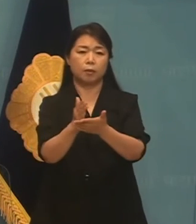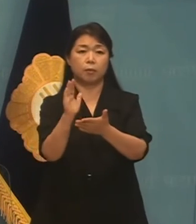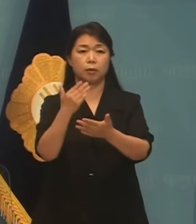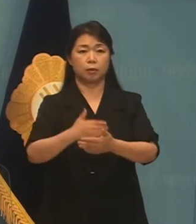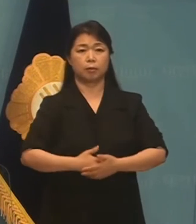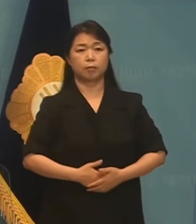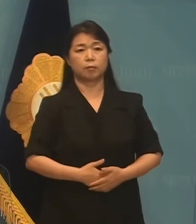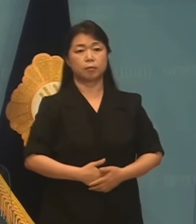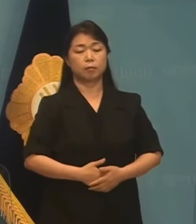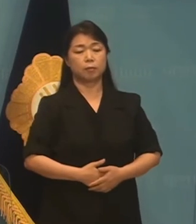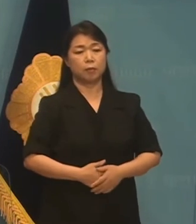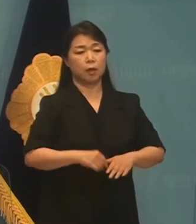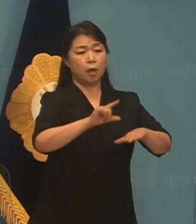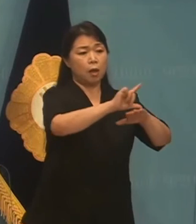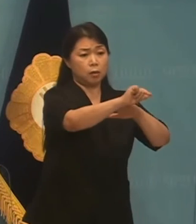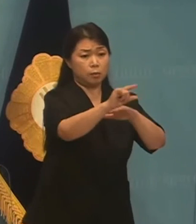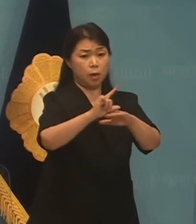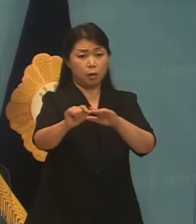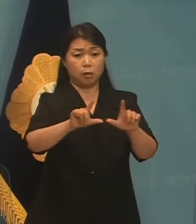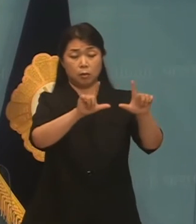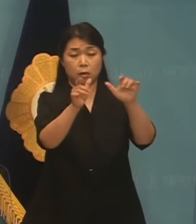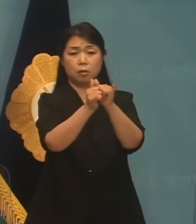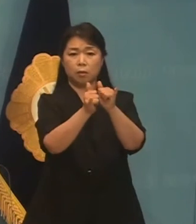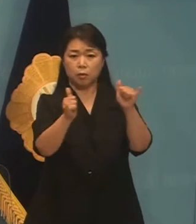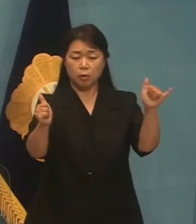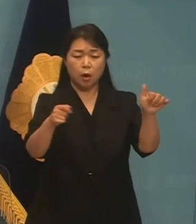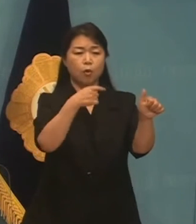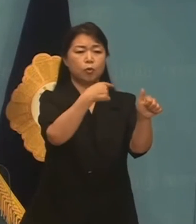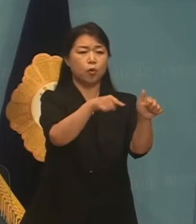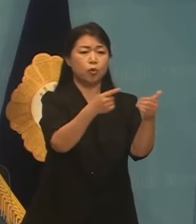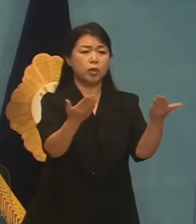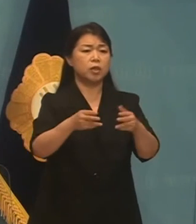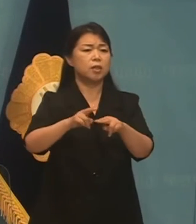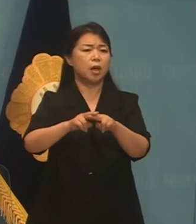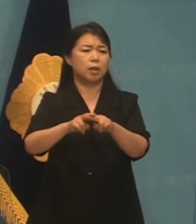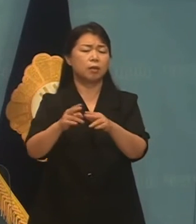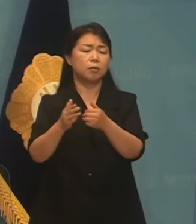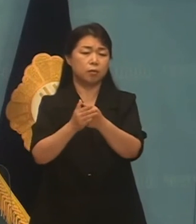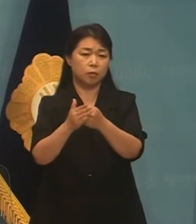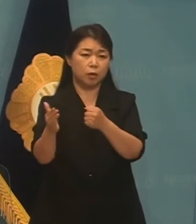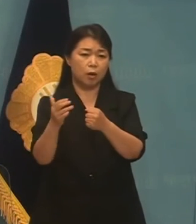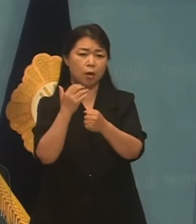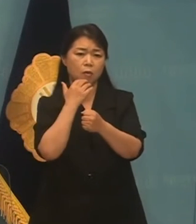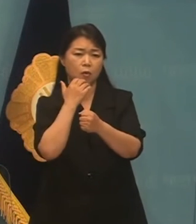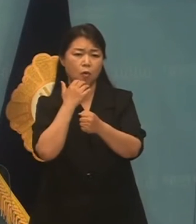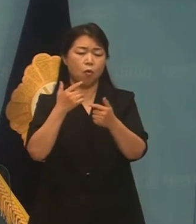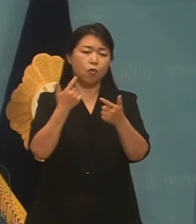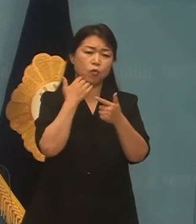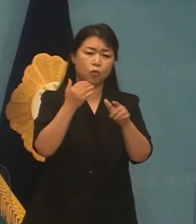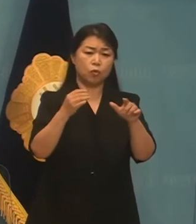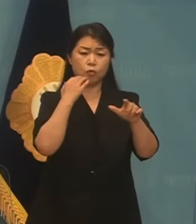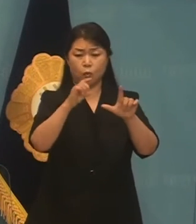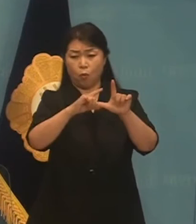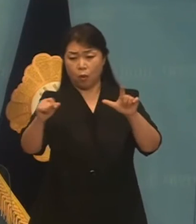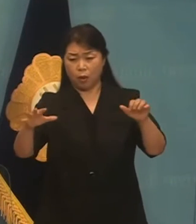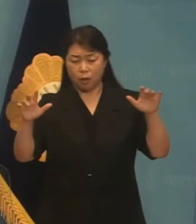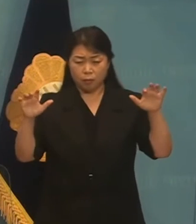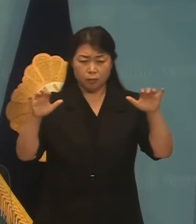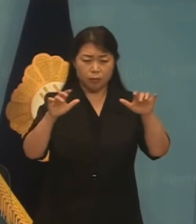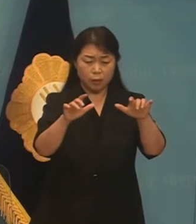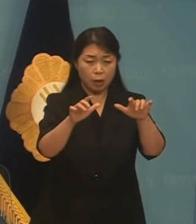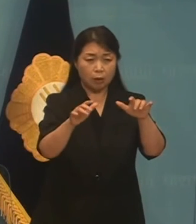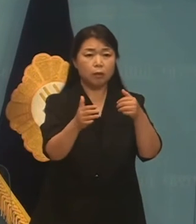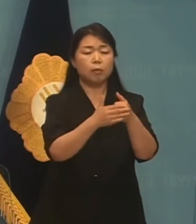합니다. 지방에 사는 사람들이 교육과 일자리 때문에 서울과 수도권으로 몰려드는